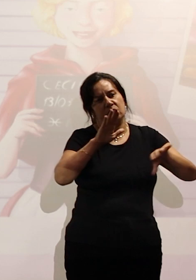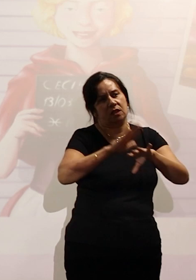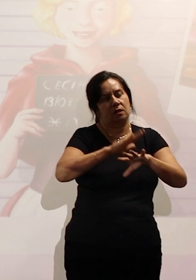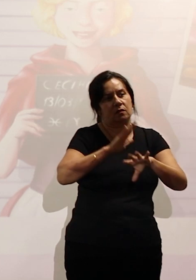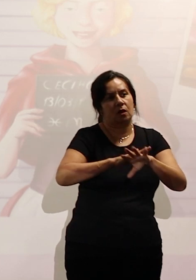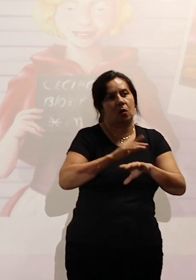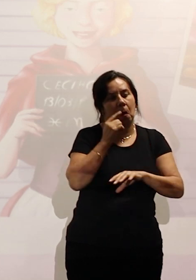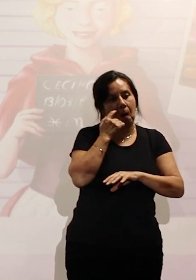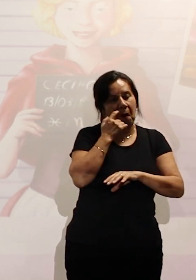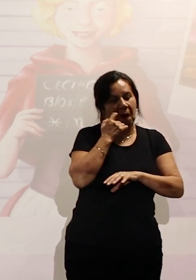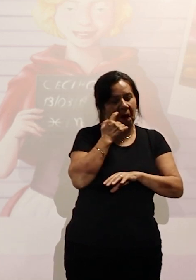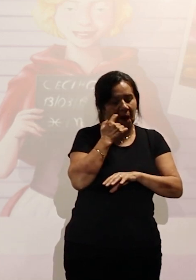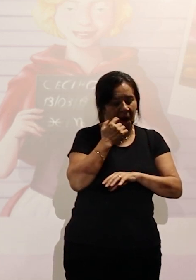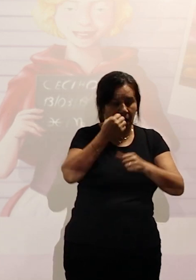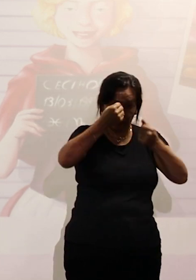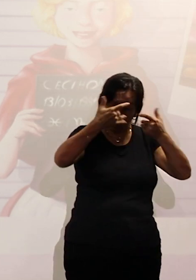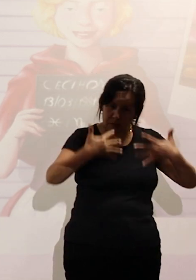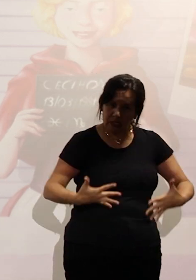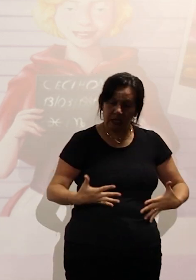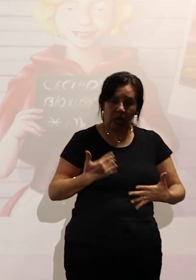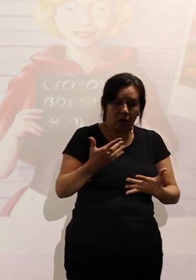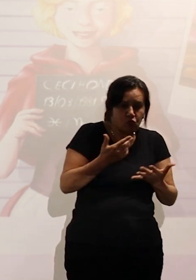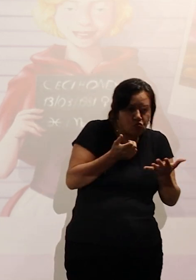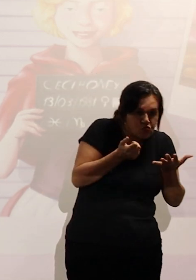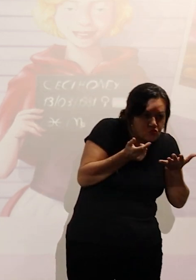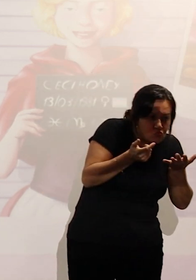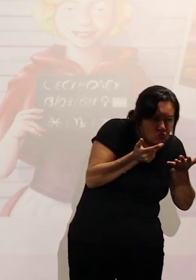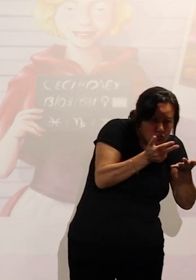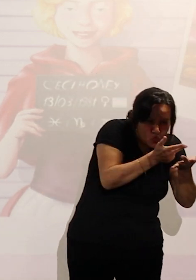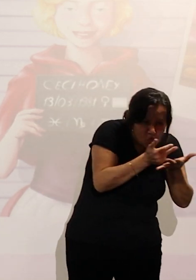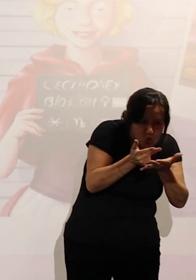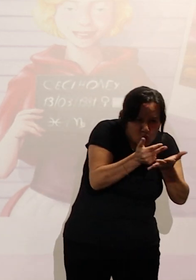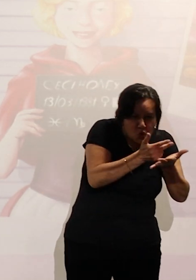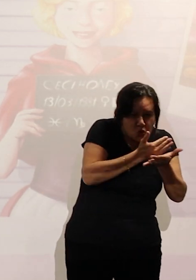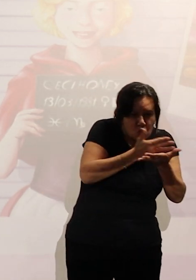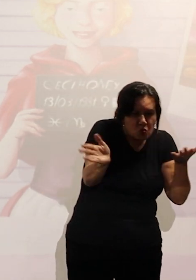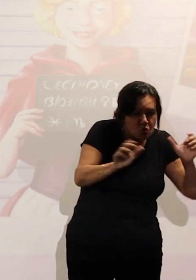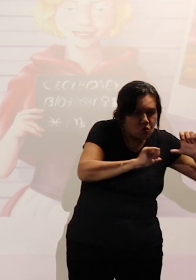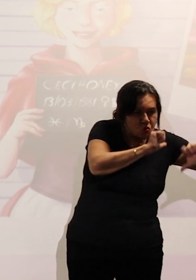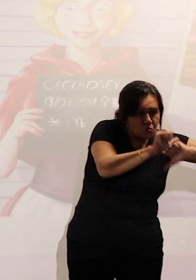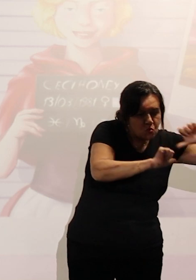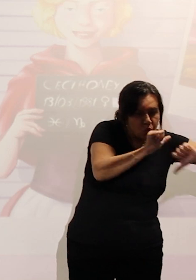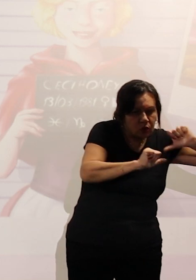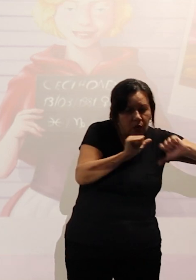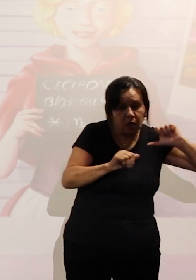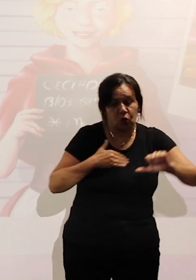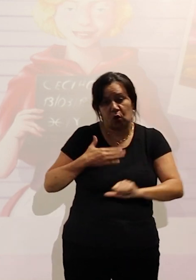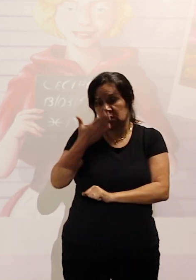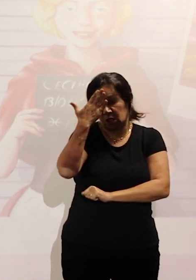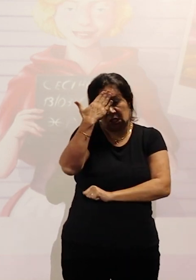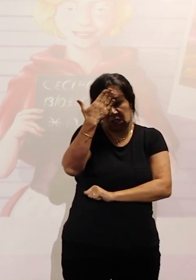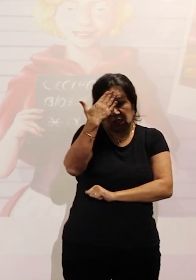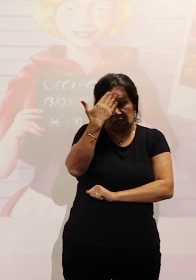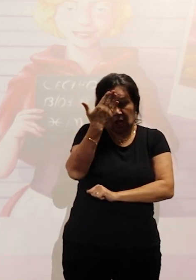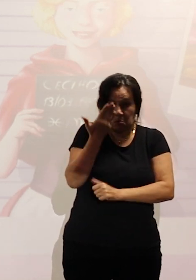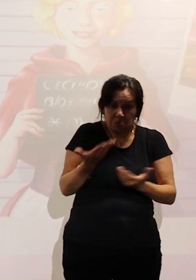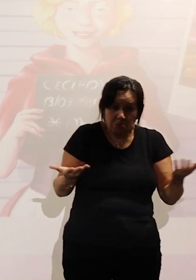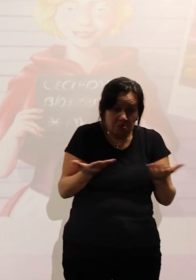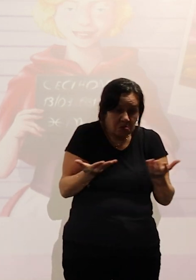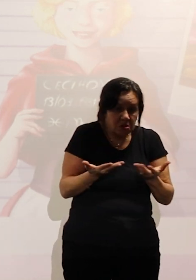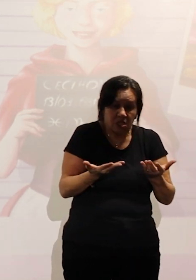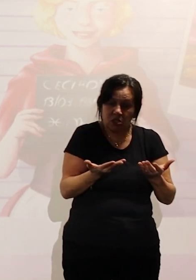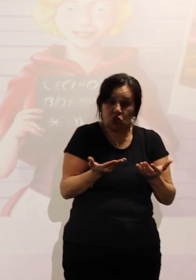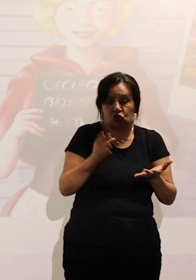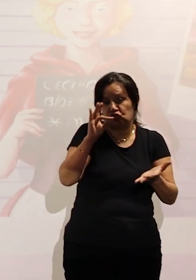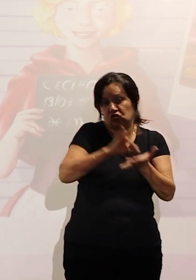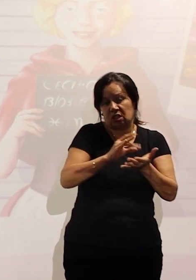ao contrário, eles estavam mais detalhados. Eu coloquei mais embaçado porque a gente não tem exatamente um menu, né, ali